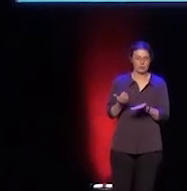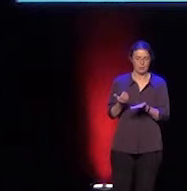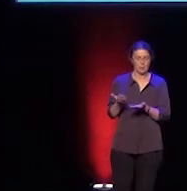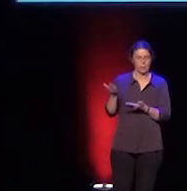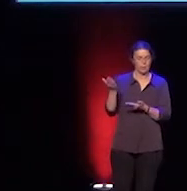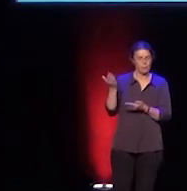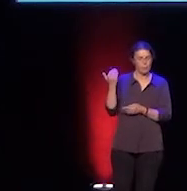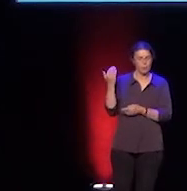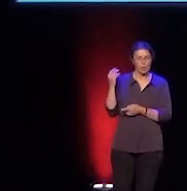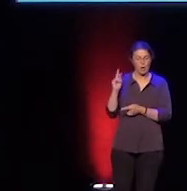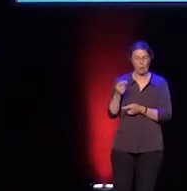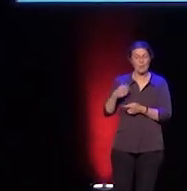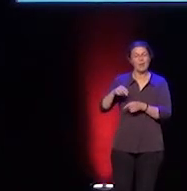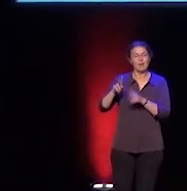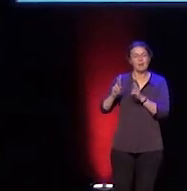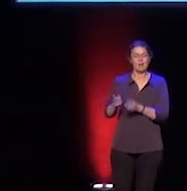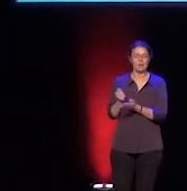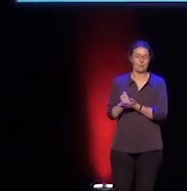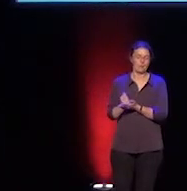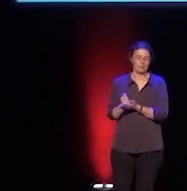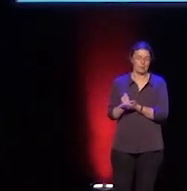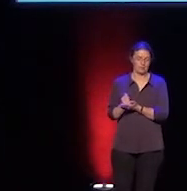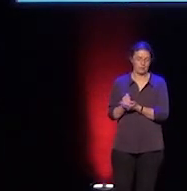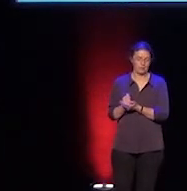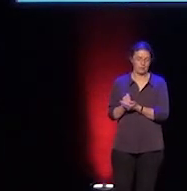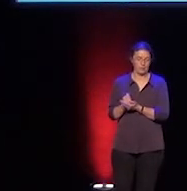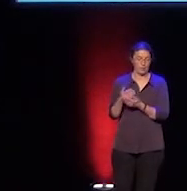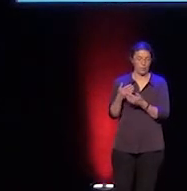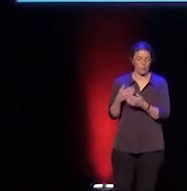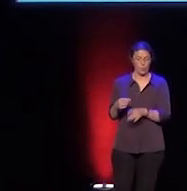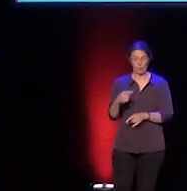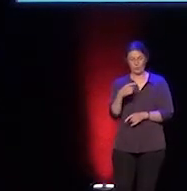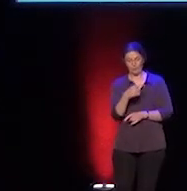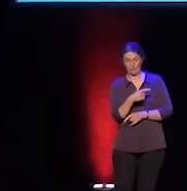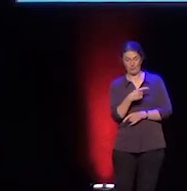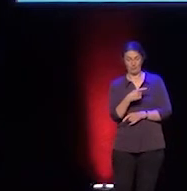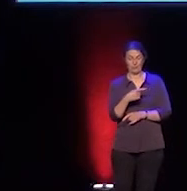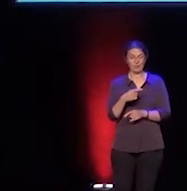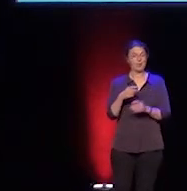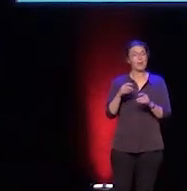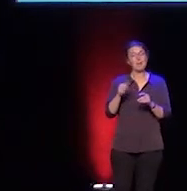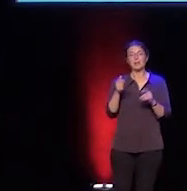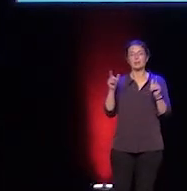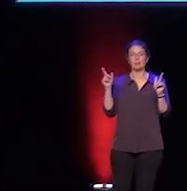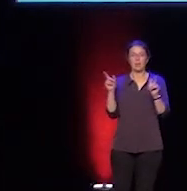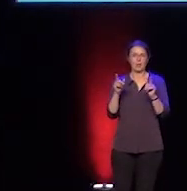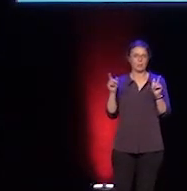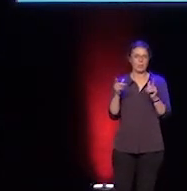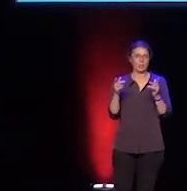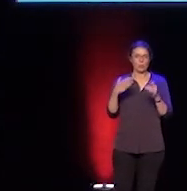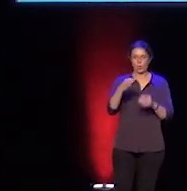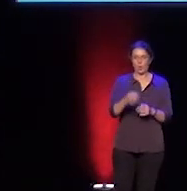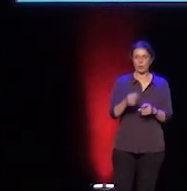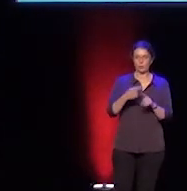ist es natürlich auf ehrenamtlicher Basis gegangen. Ohne ihn würden die meisten Veranstaltungen auf Orts-